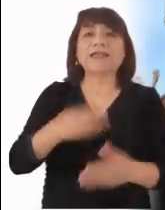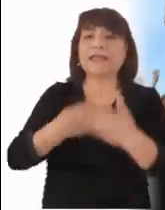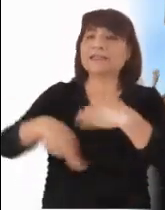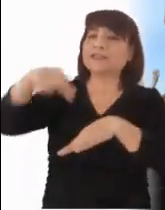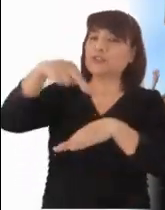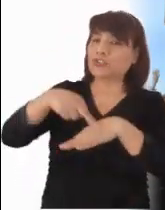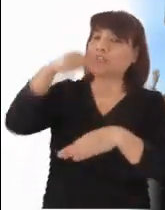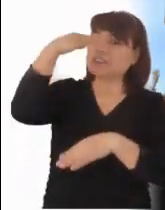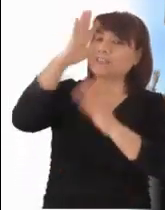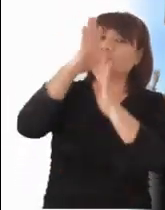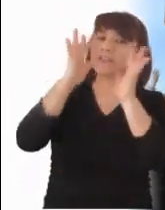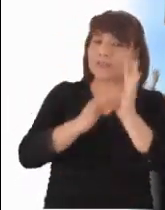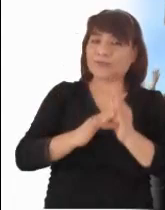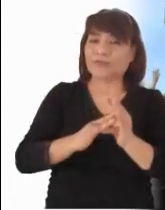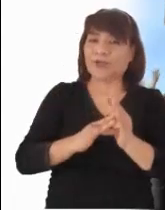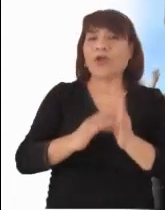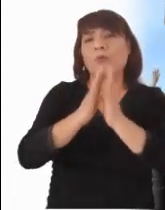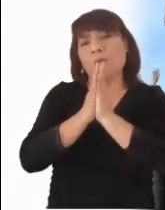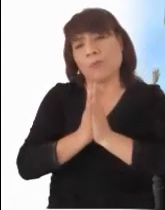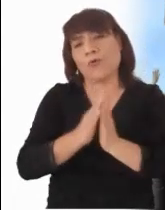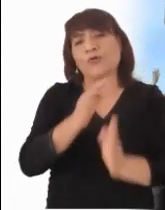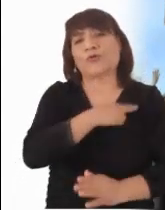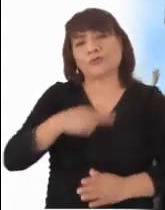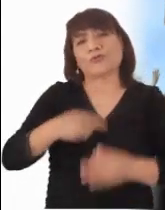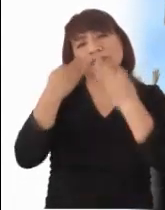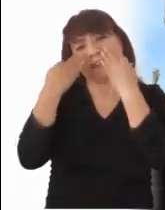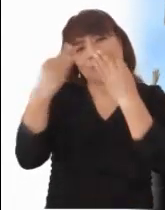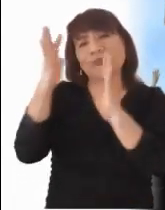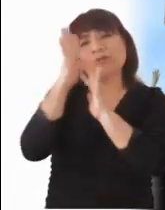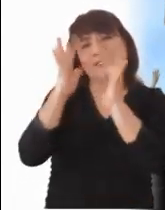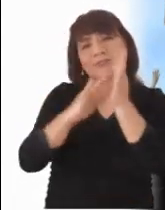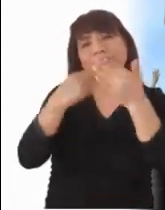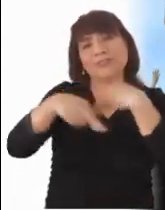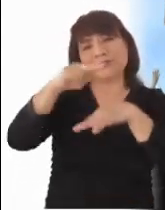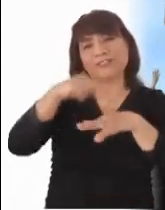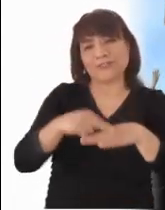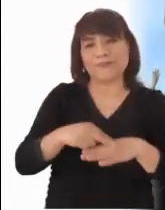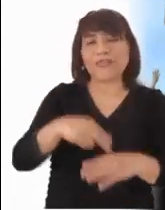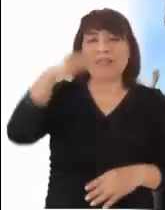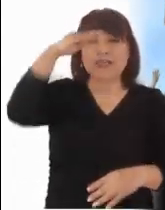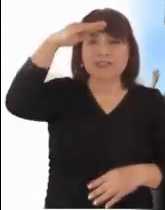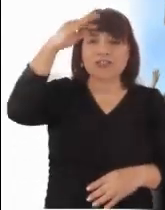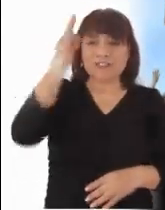la resurrección del Señor. Sé su testigo. El